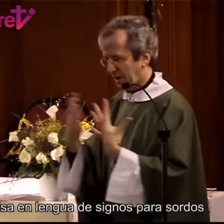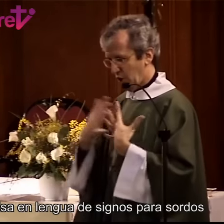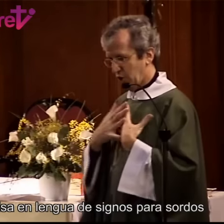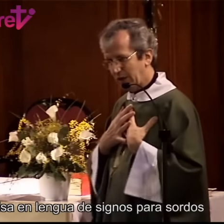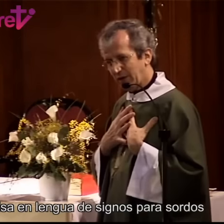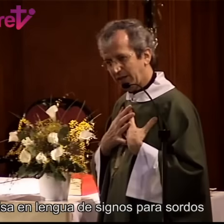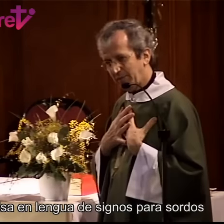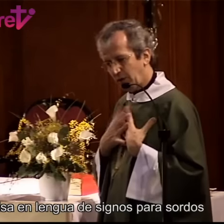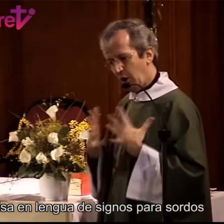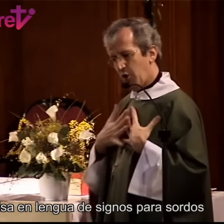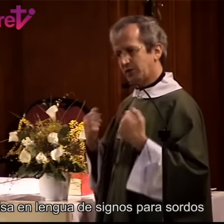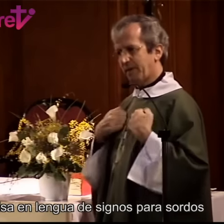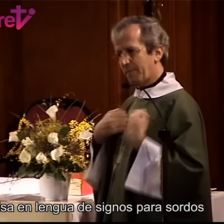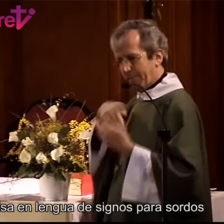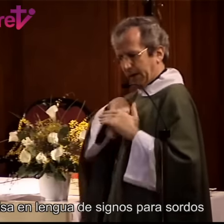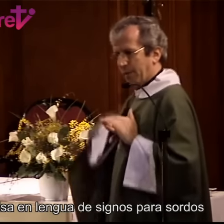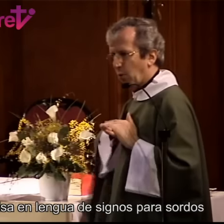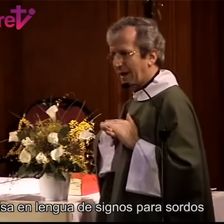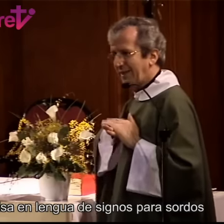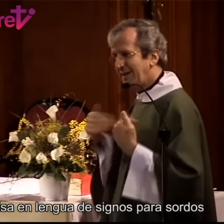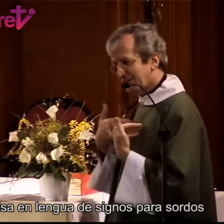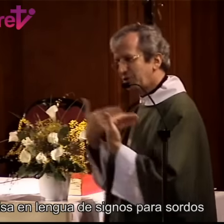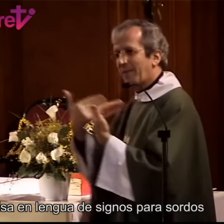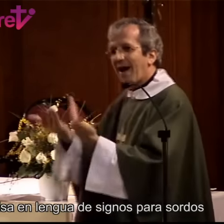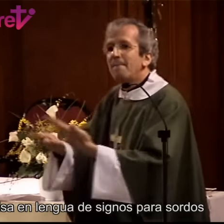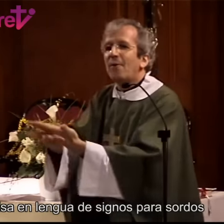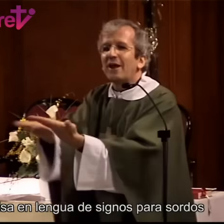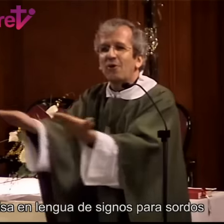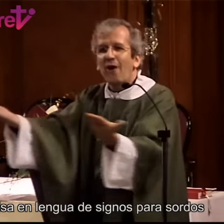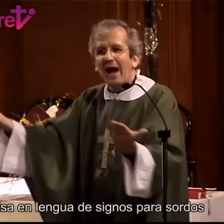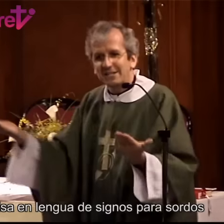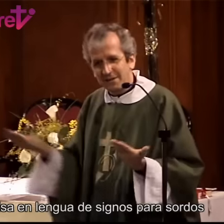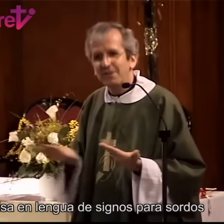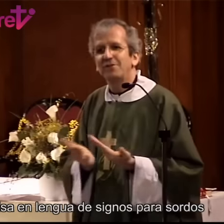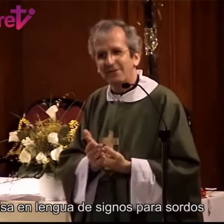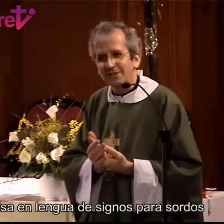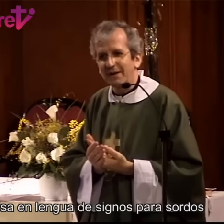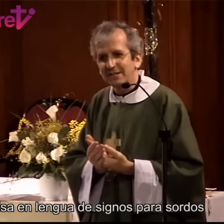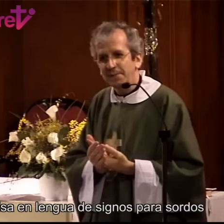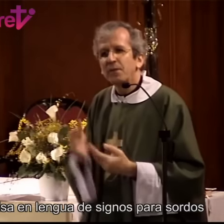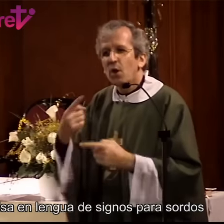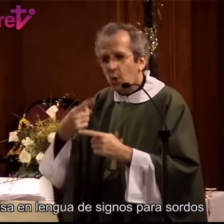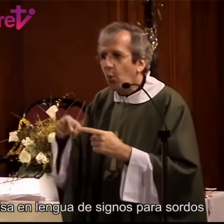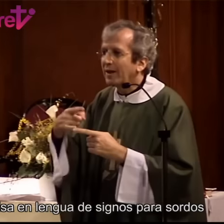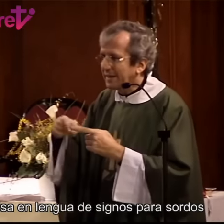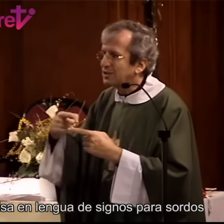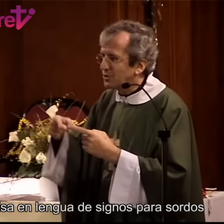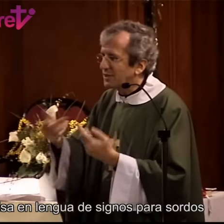lo que yo he recibido no es para mí, para que me lo guarde, sino para ponerlo al servicio de los demás. ¿Cuántas cosas